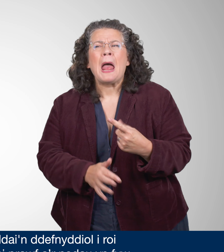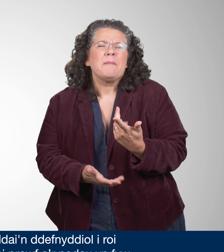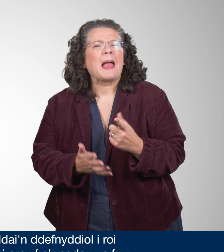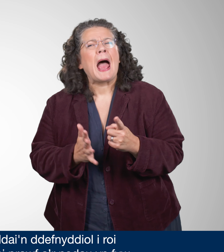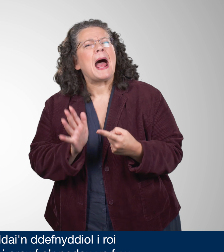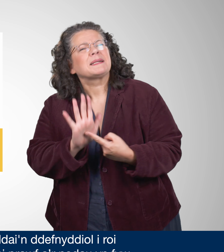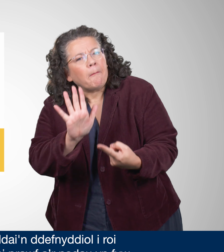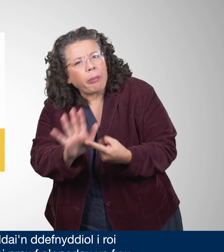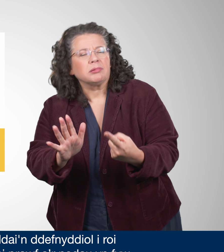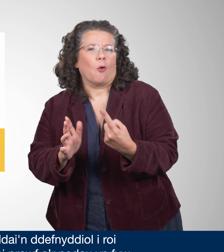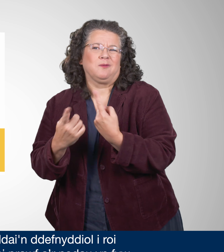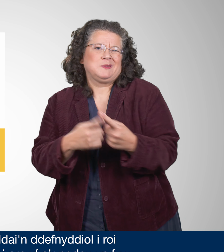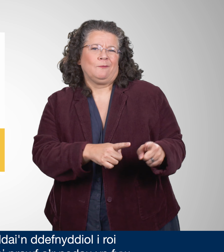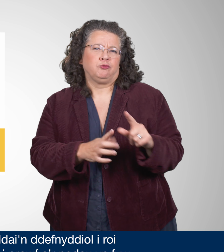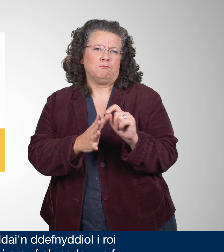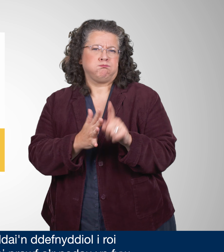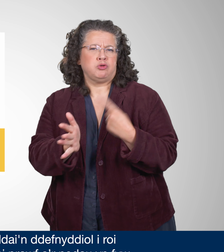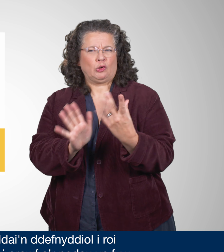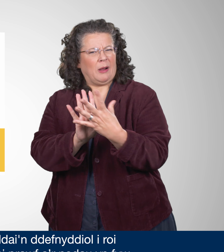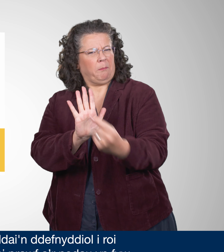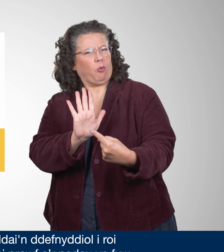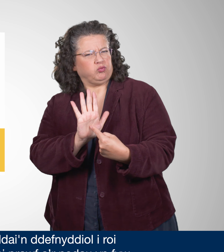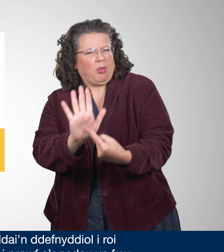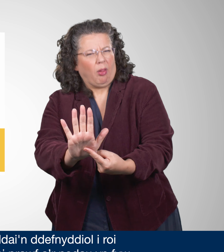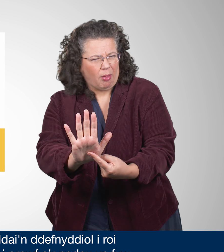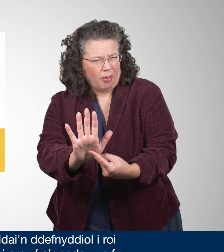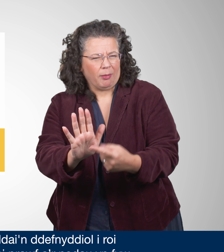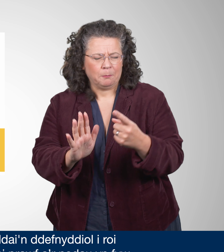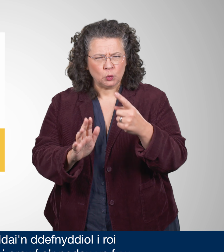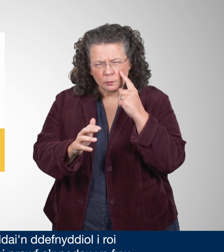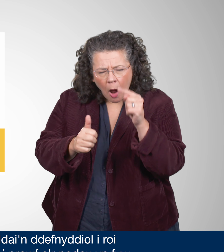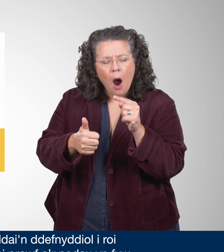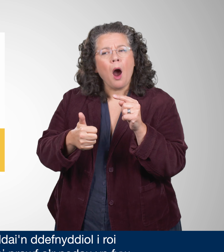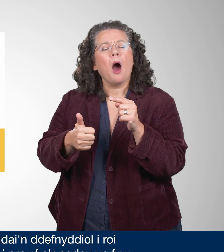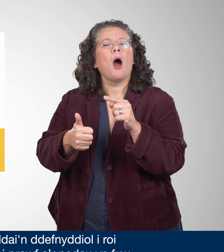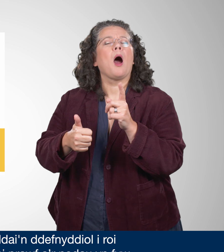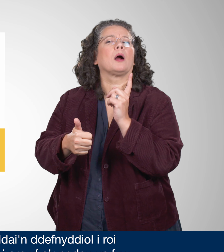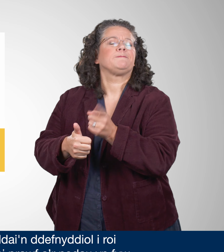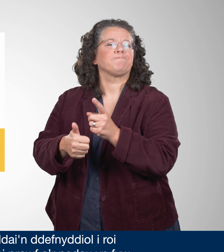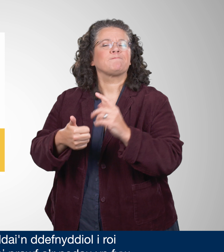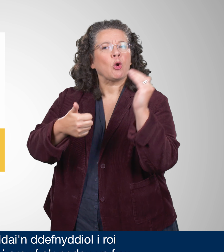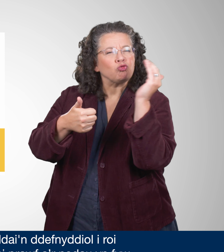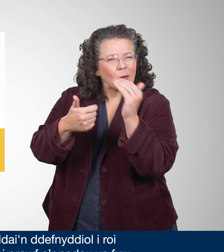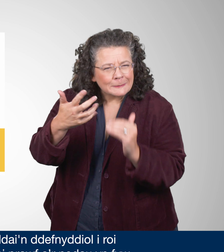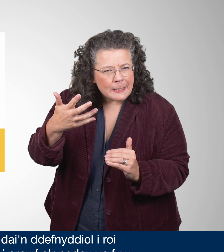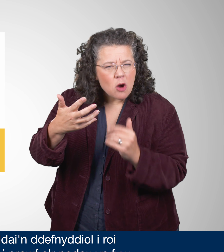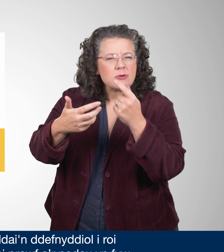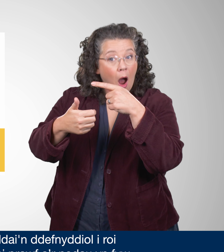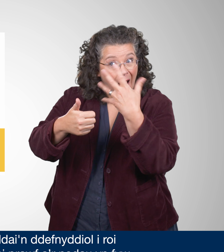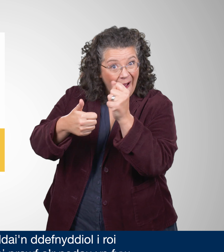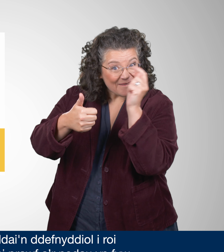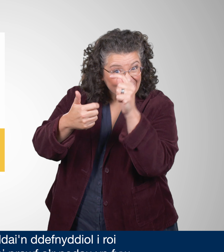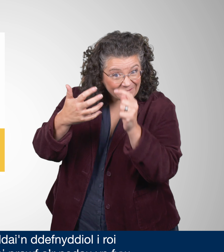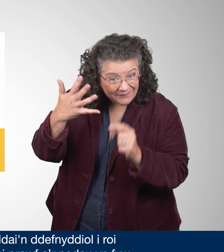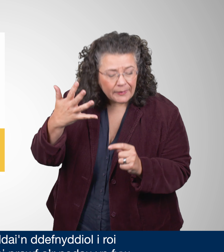Roeddem yn meddwl y byddai'n ddefnyddiol i roi enghreifftiau sy'n dod ar Meini Prawf